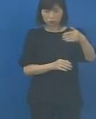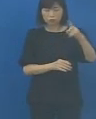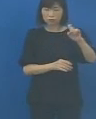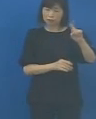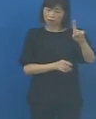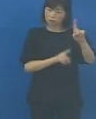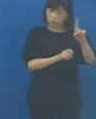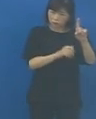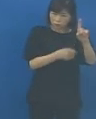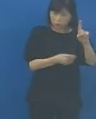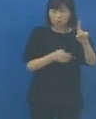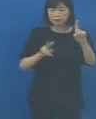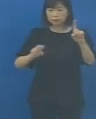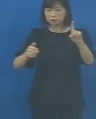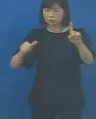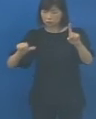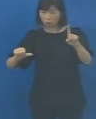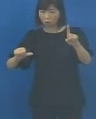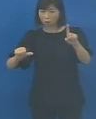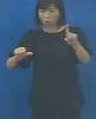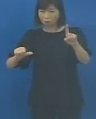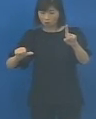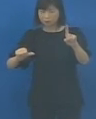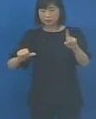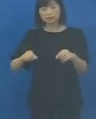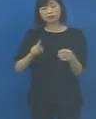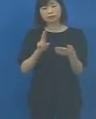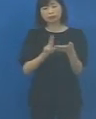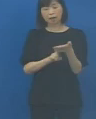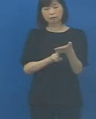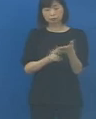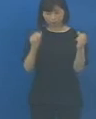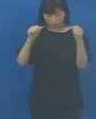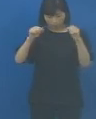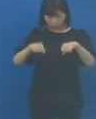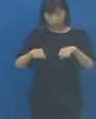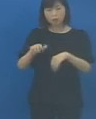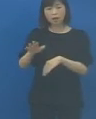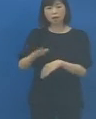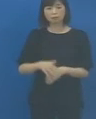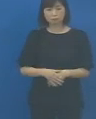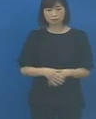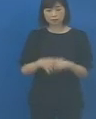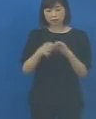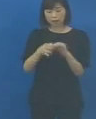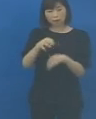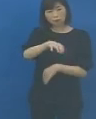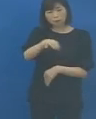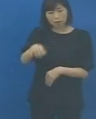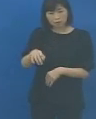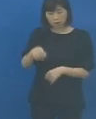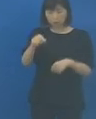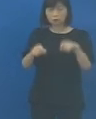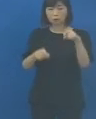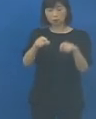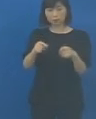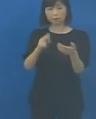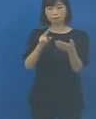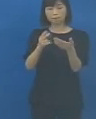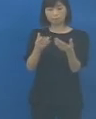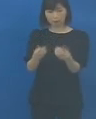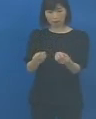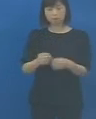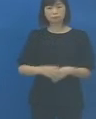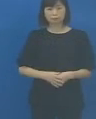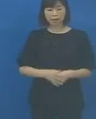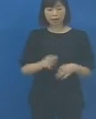まで開催をすることで合意をして、関係先と調整をしたところであります。これは